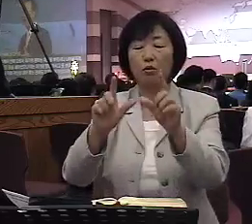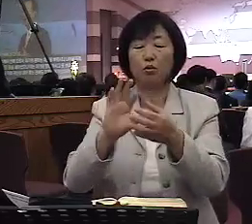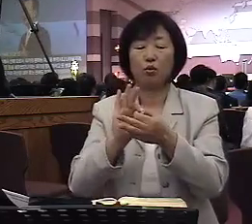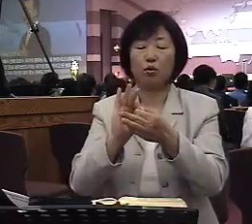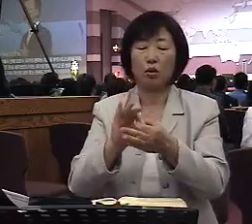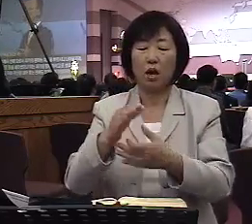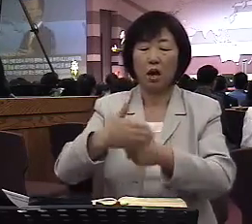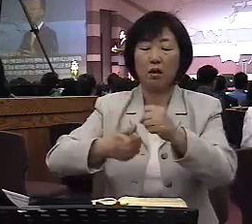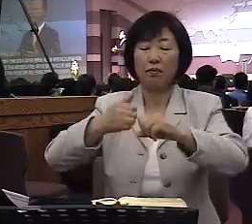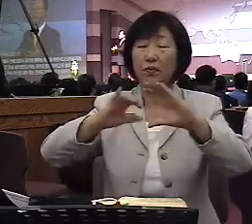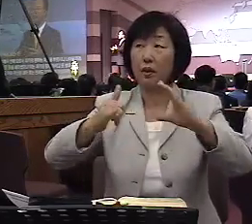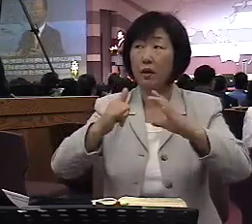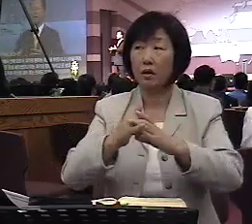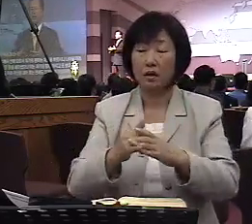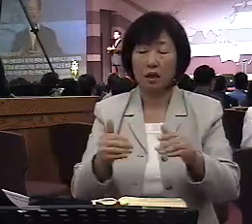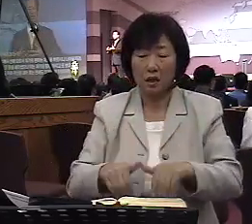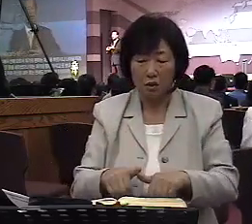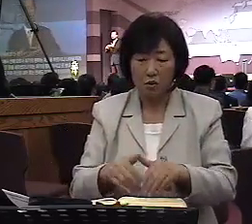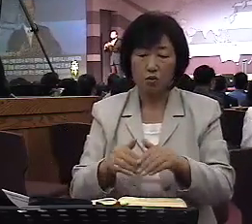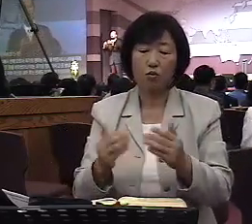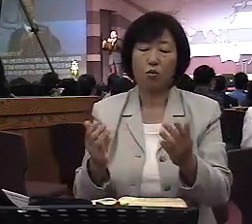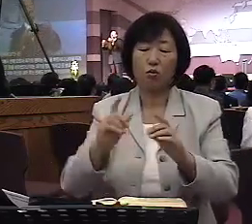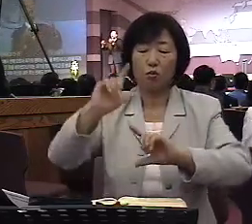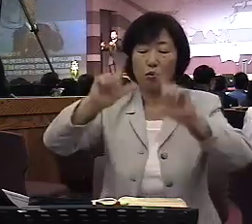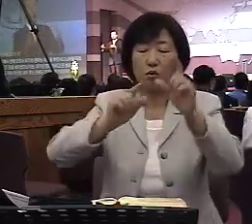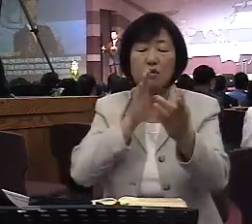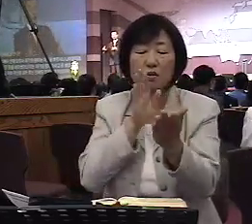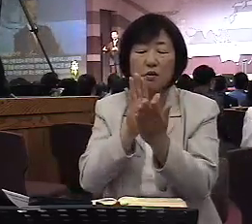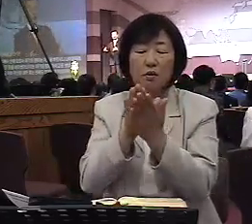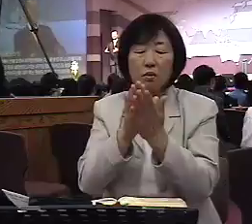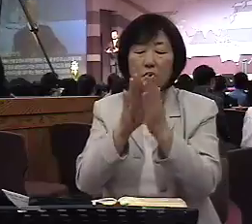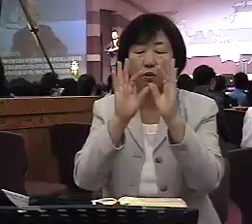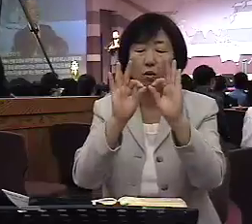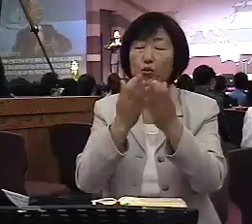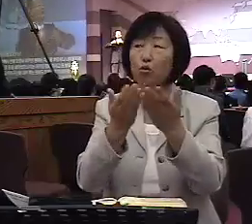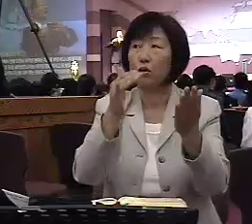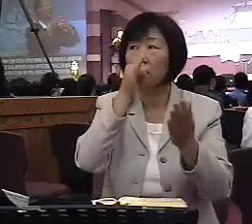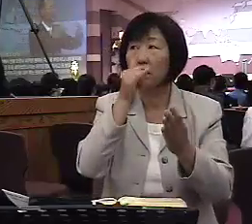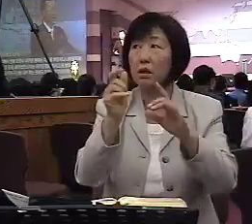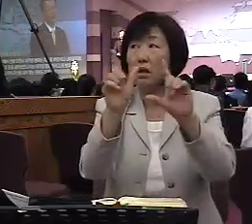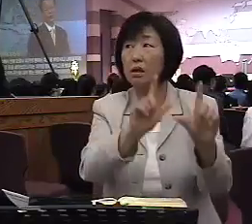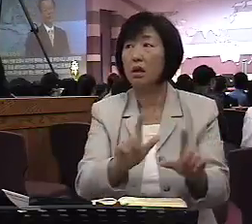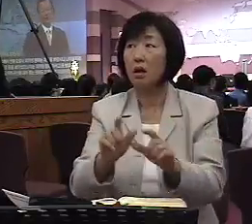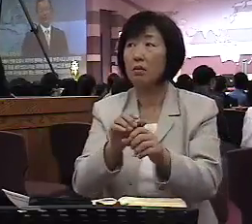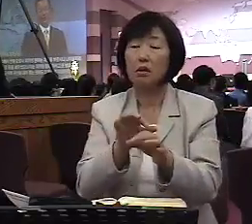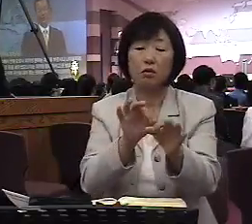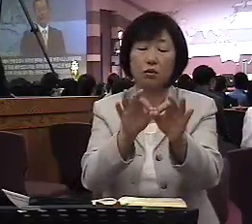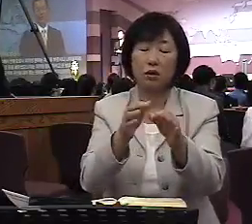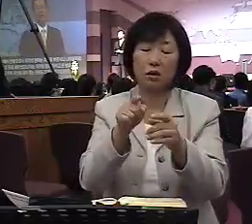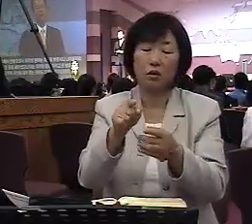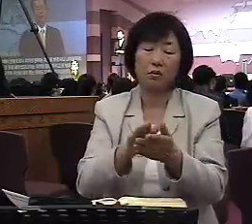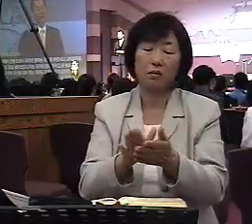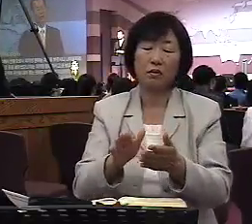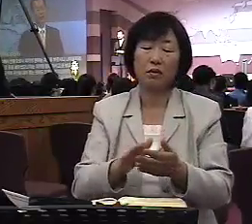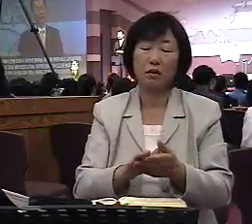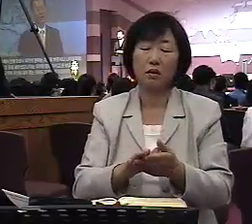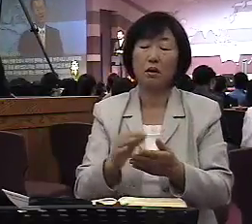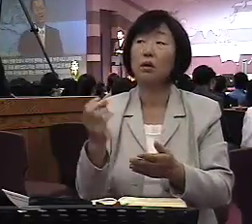하나님의 나라의 일꾼의 모습이 무엇인가를 친히 보여주셨던 것입니다. 삶을 투자한 것입니다.